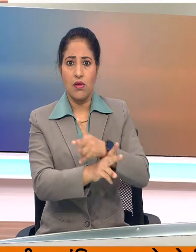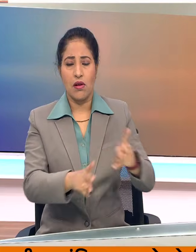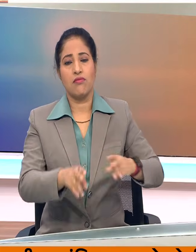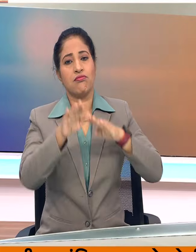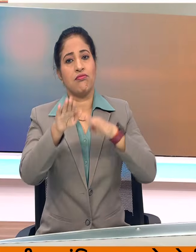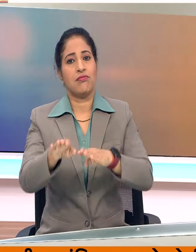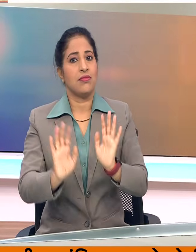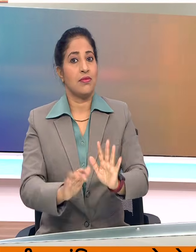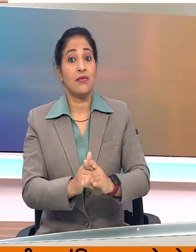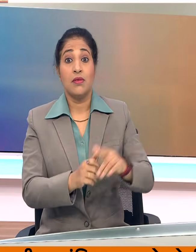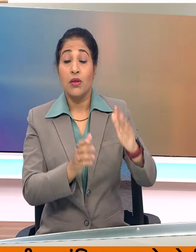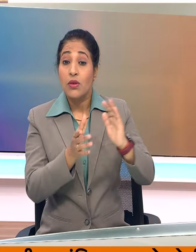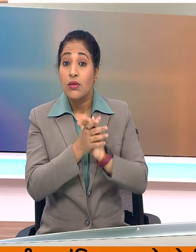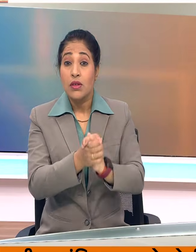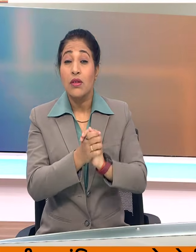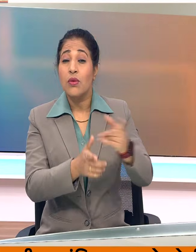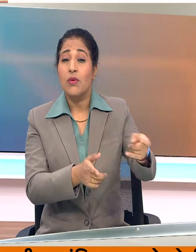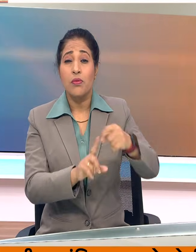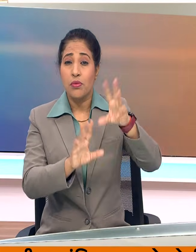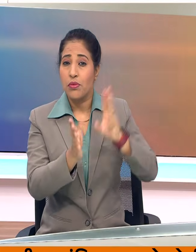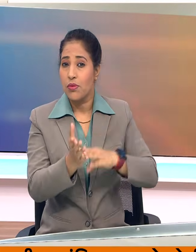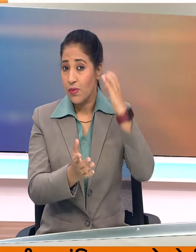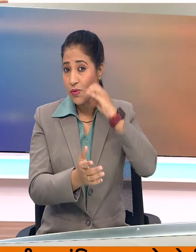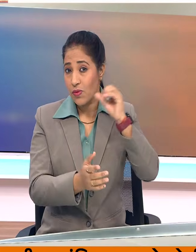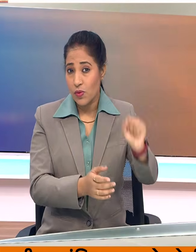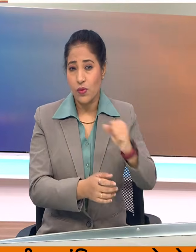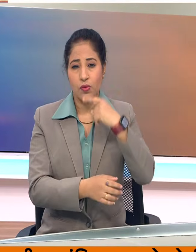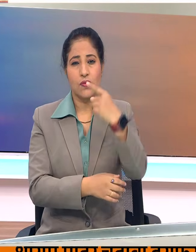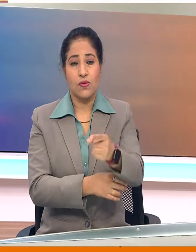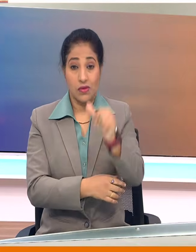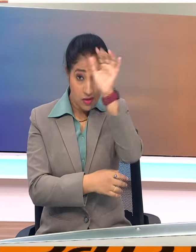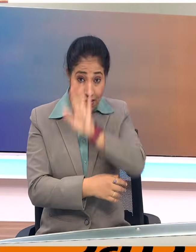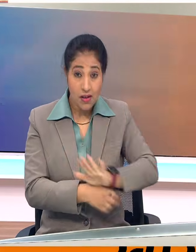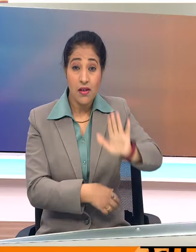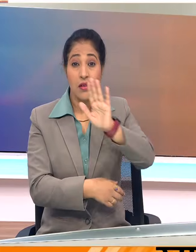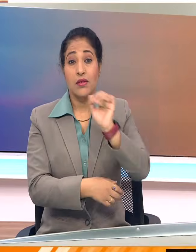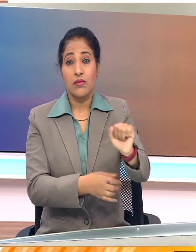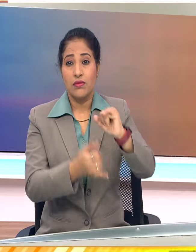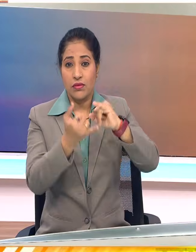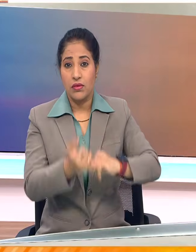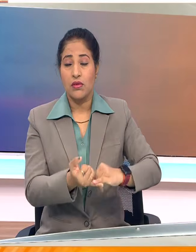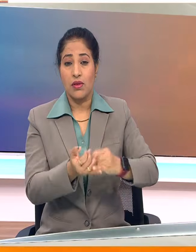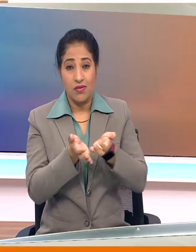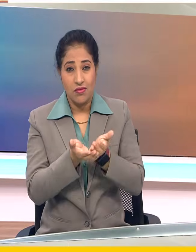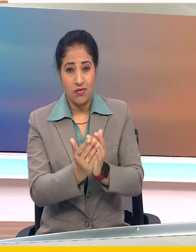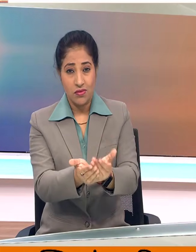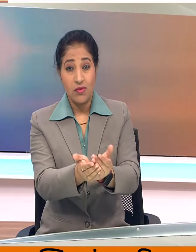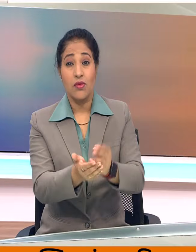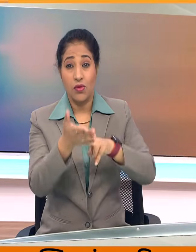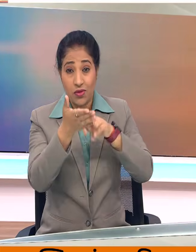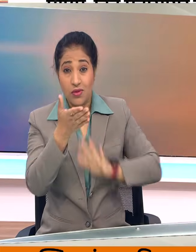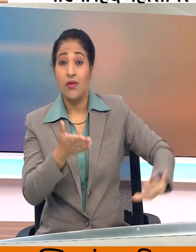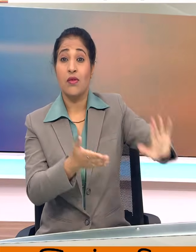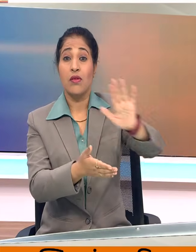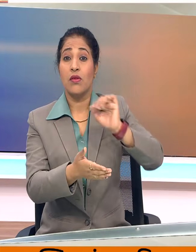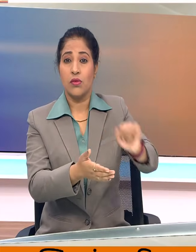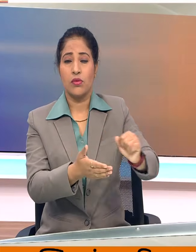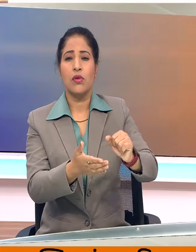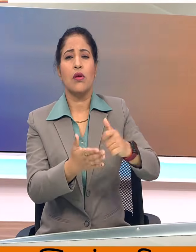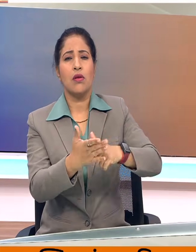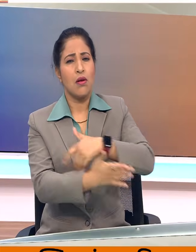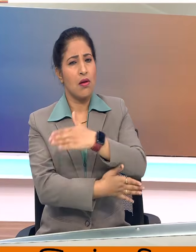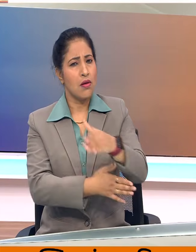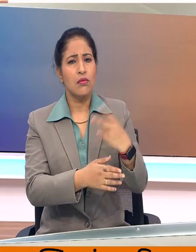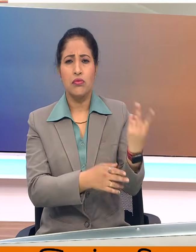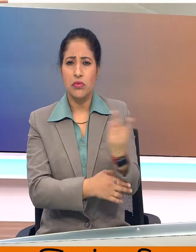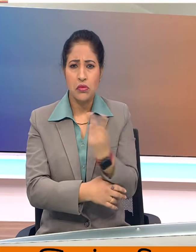हैं। साथ ही प्रधानमंत्री नरेंद्र मोदी ने कहा कि भारत सेशल्स समुद्री राष्ट्र होने के नाते एक